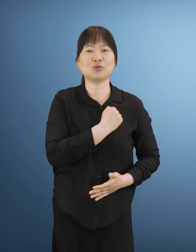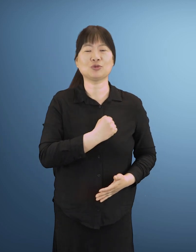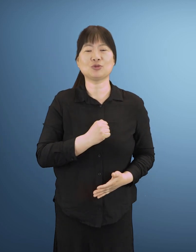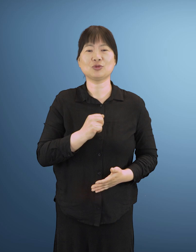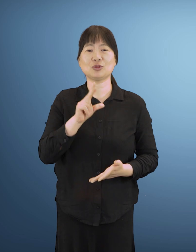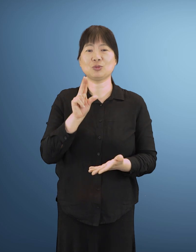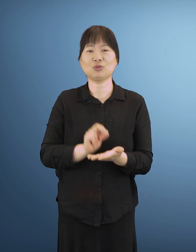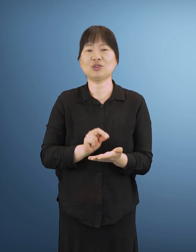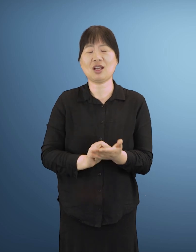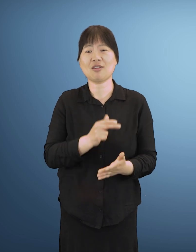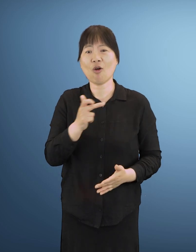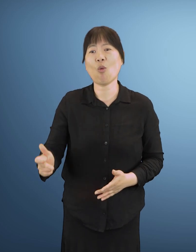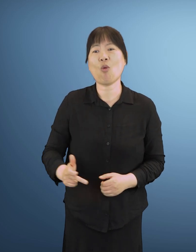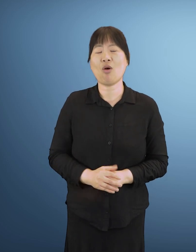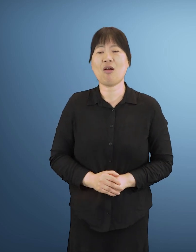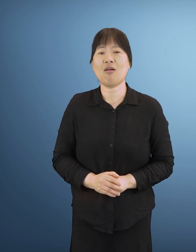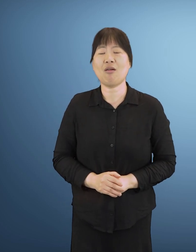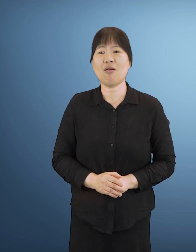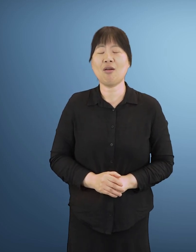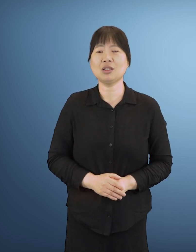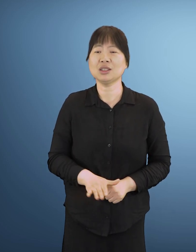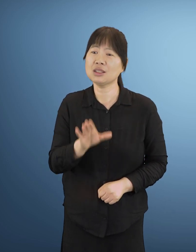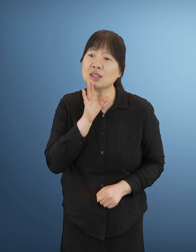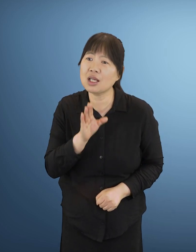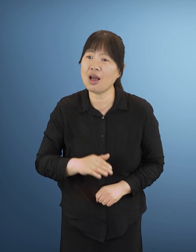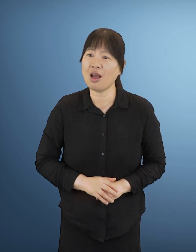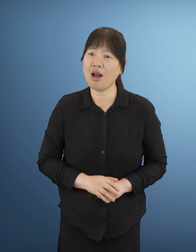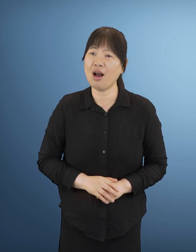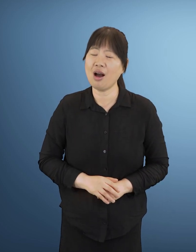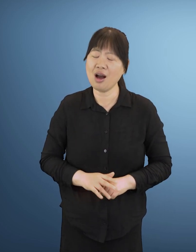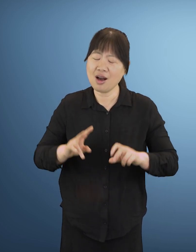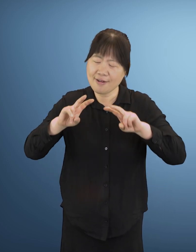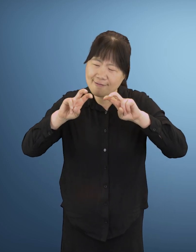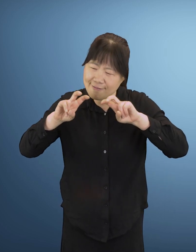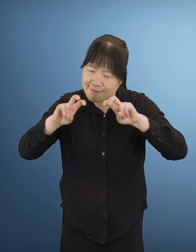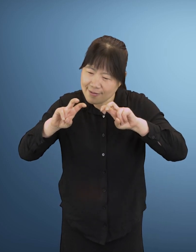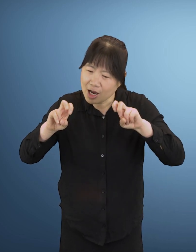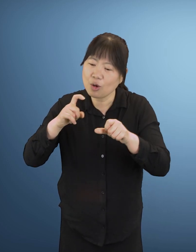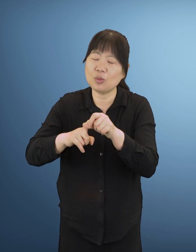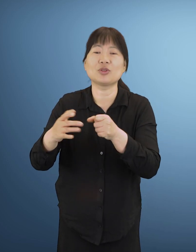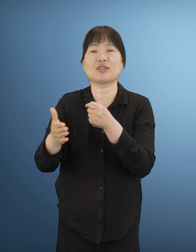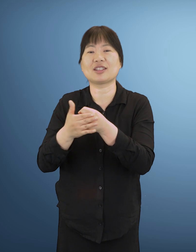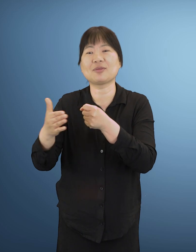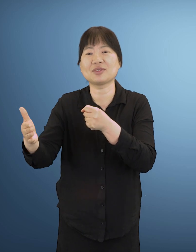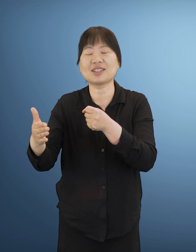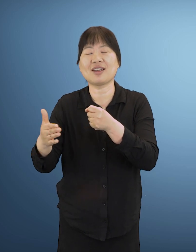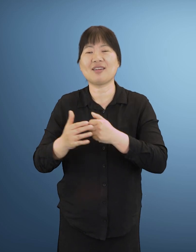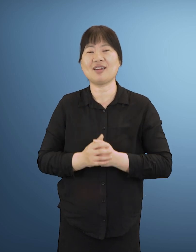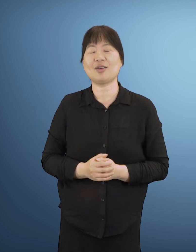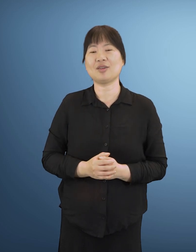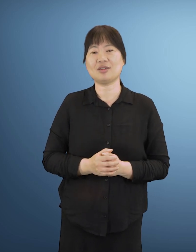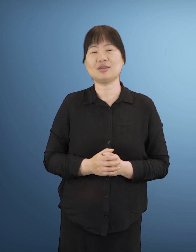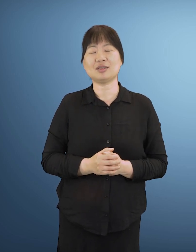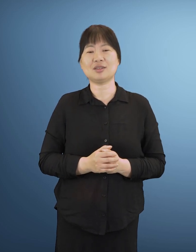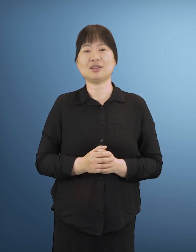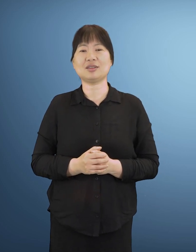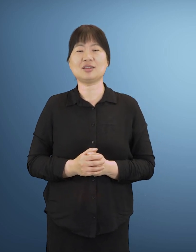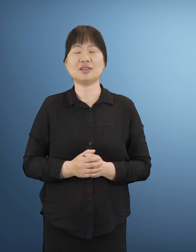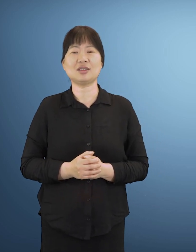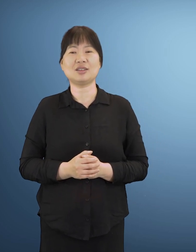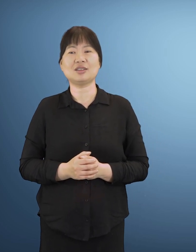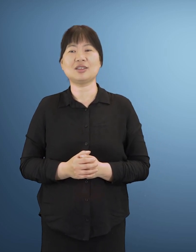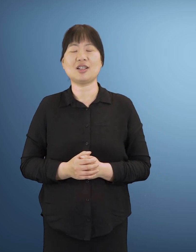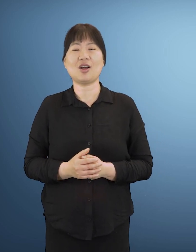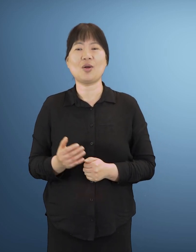났구나. 이거 어떻게 된 소문인가. 진위를 알아보기 위해서 이제